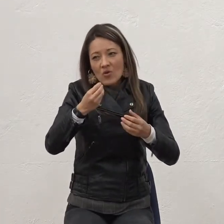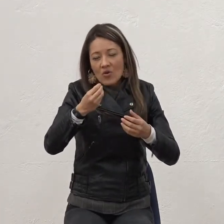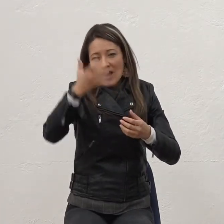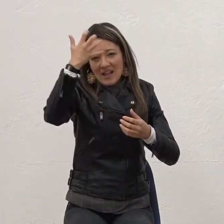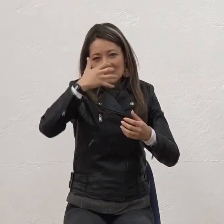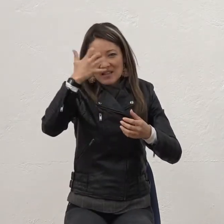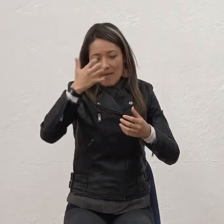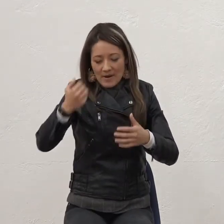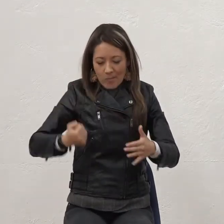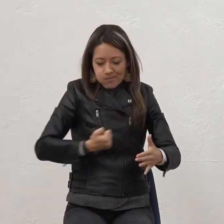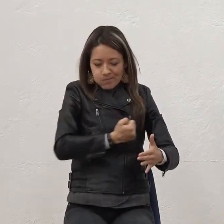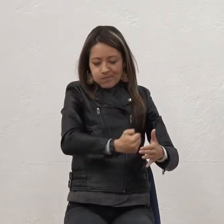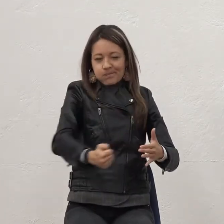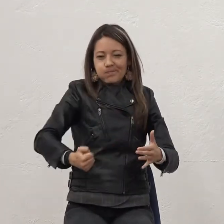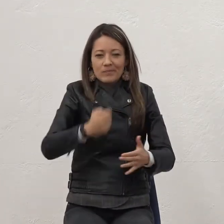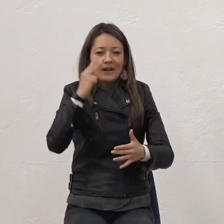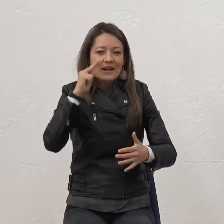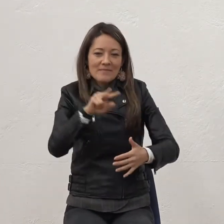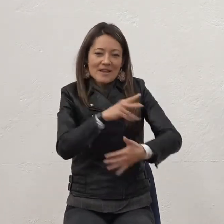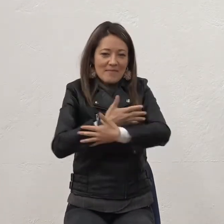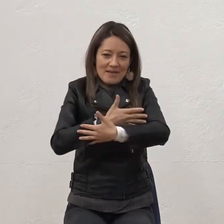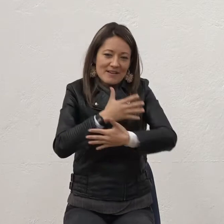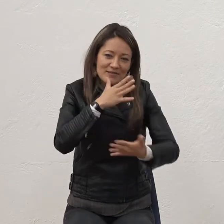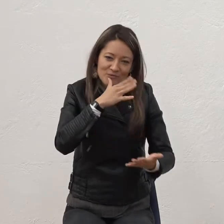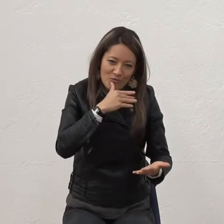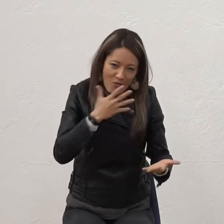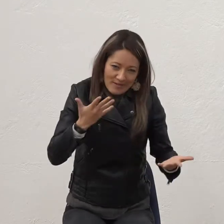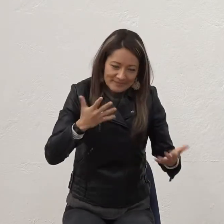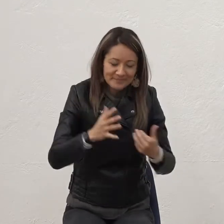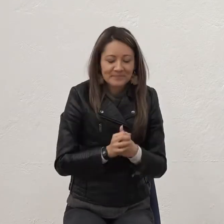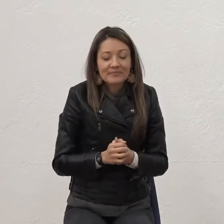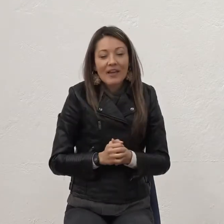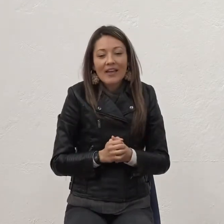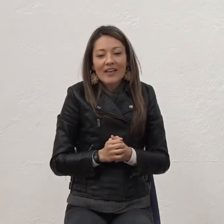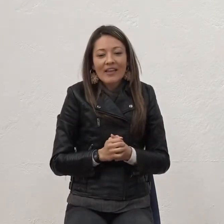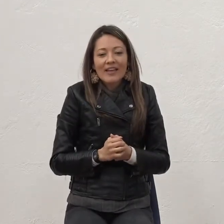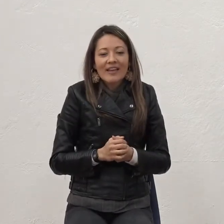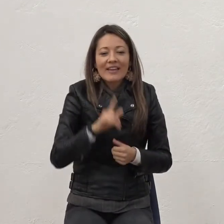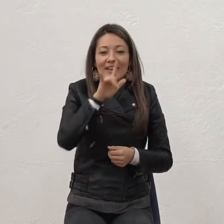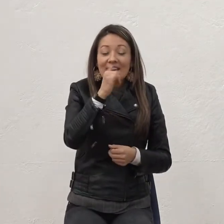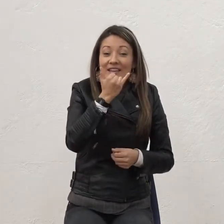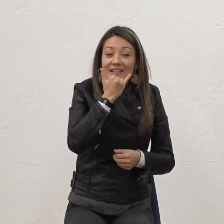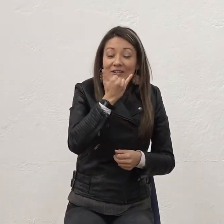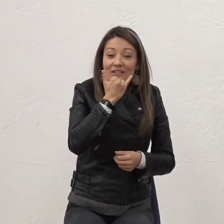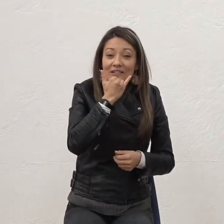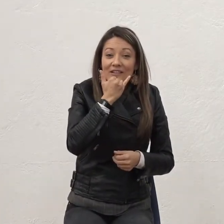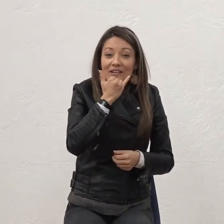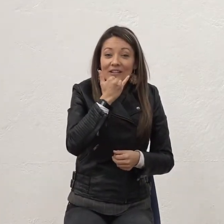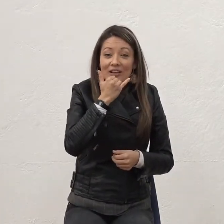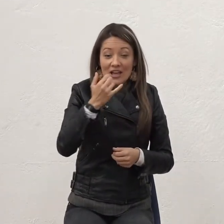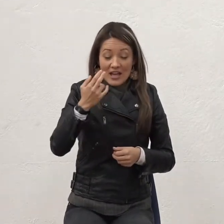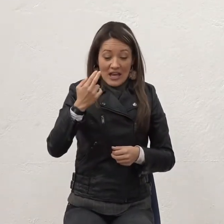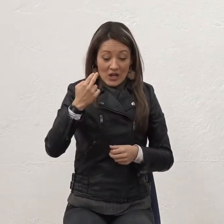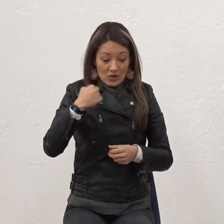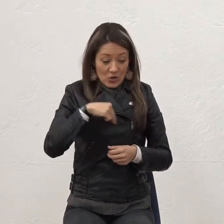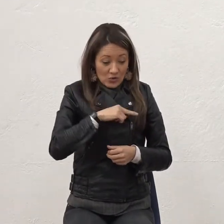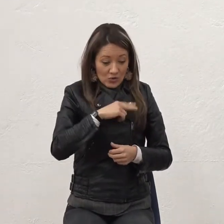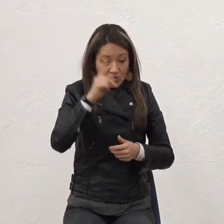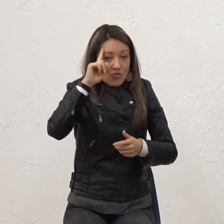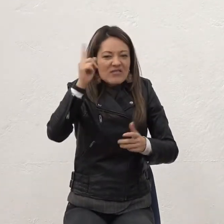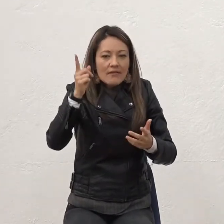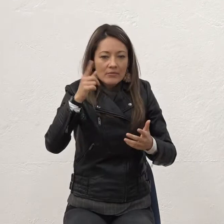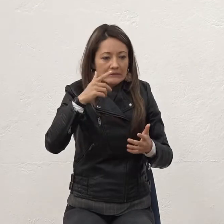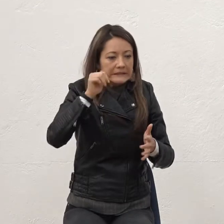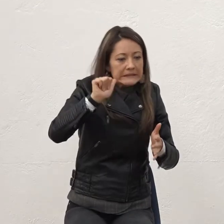Pues tampoco era la de piedra, ¿no? Pero no había muchas ecografías. Y no sabíamos